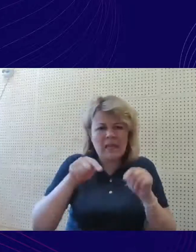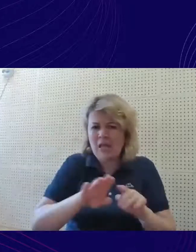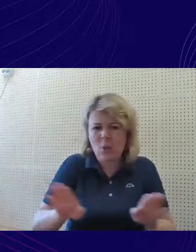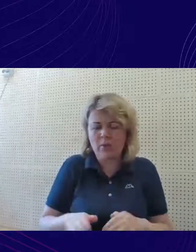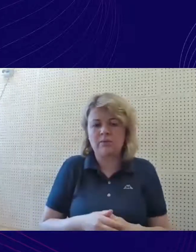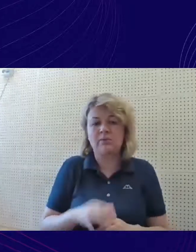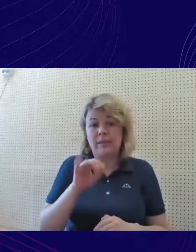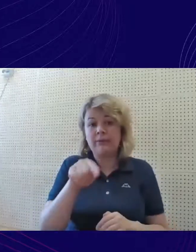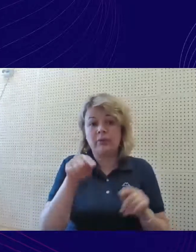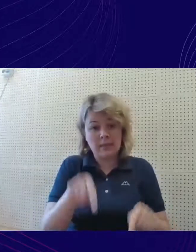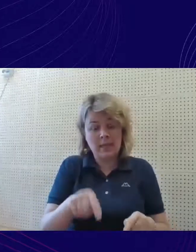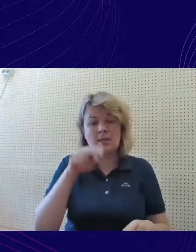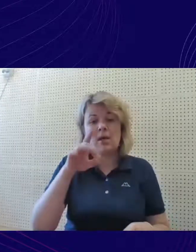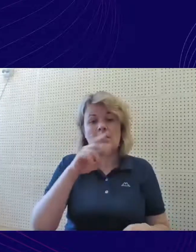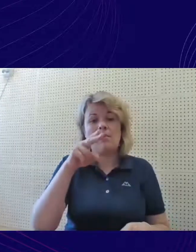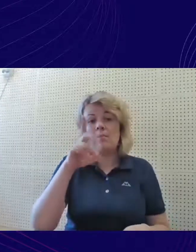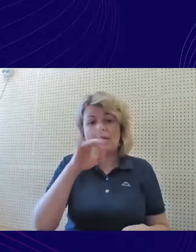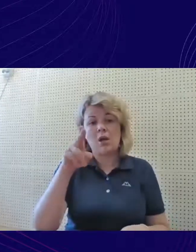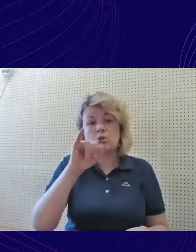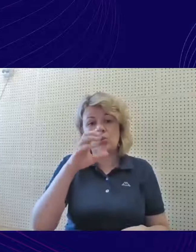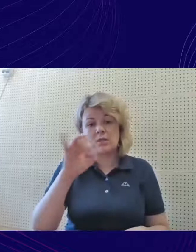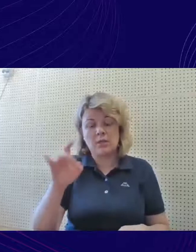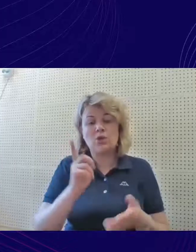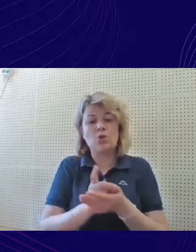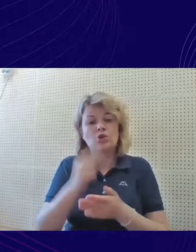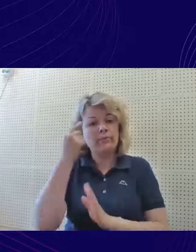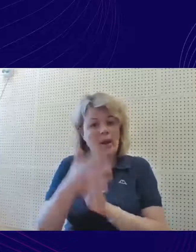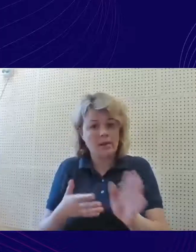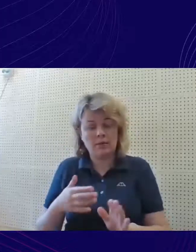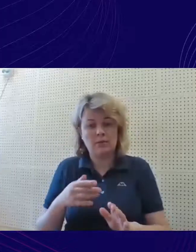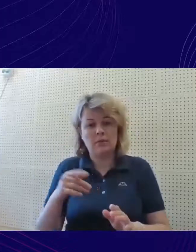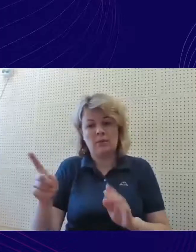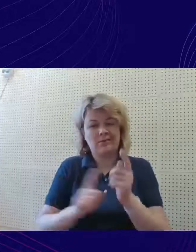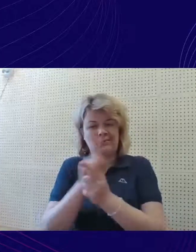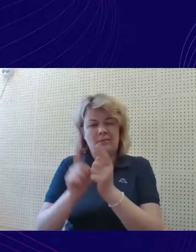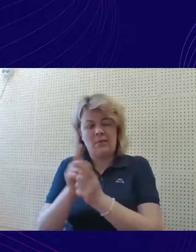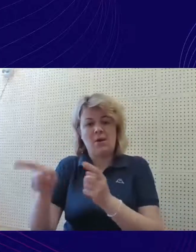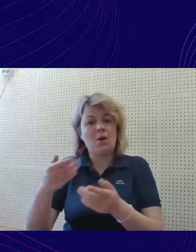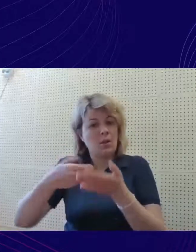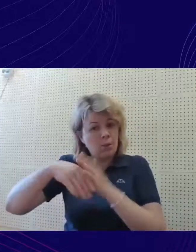здесь продюсер должен понять, стало лучше с